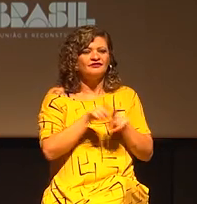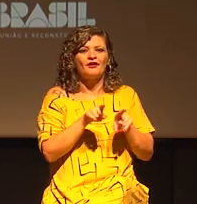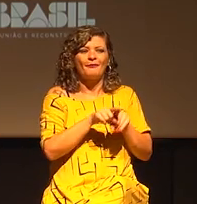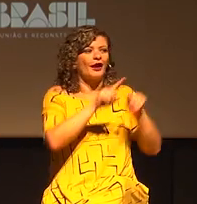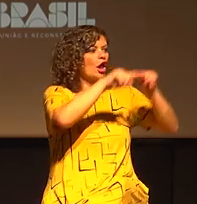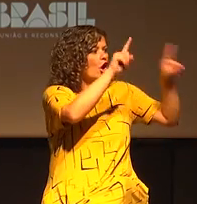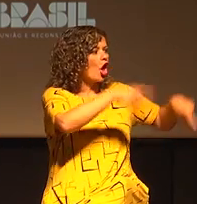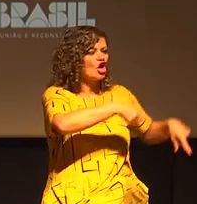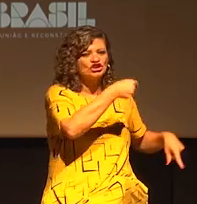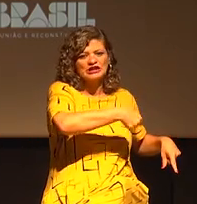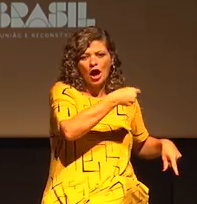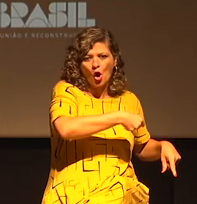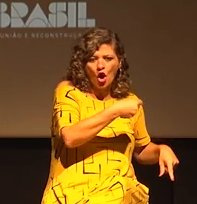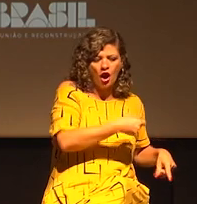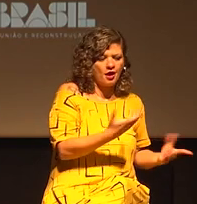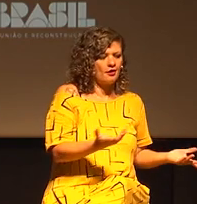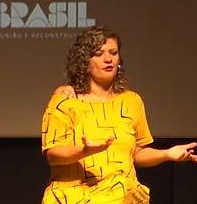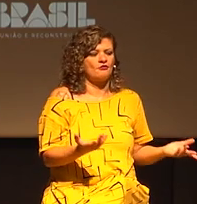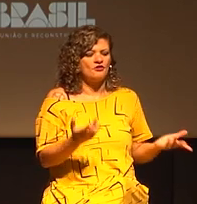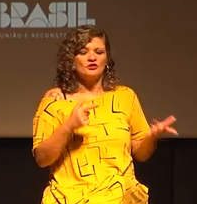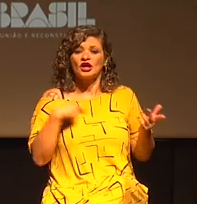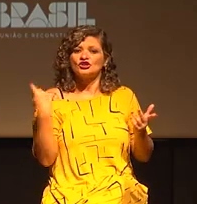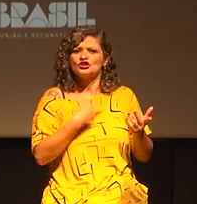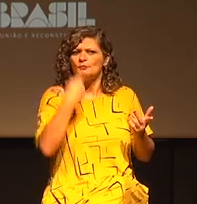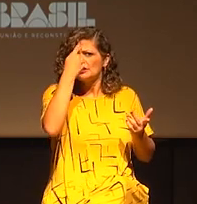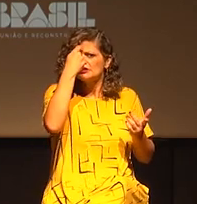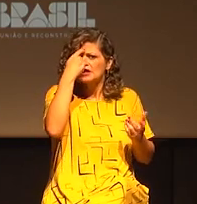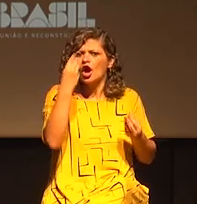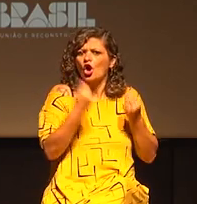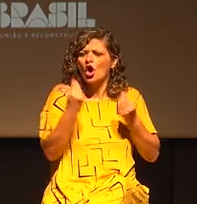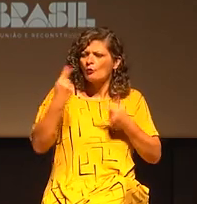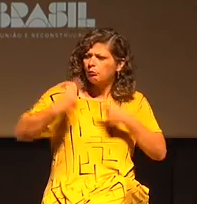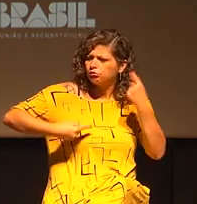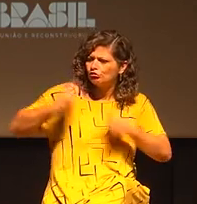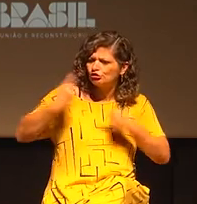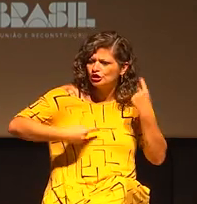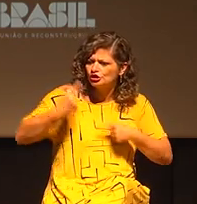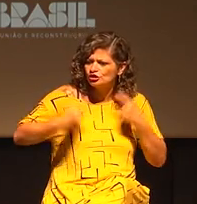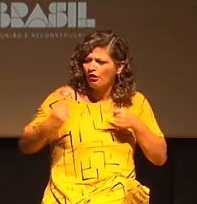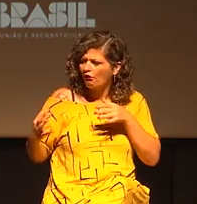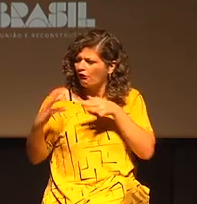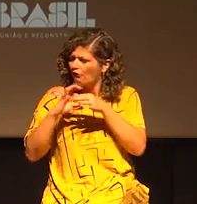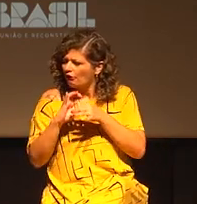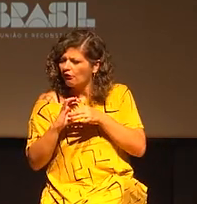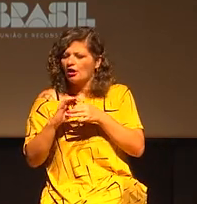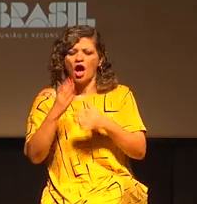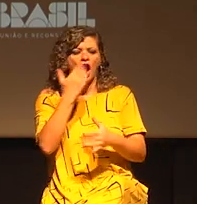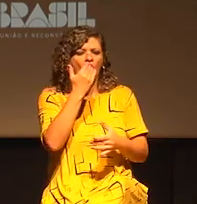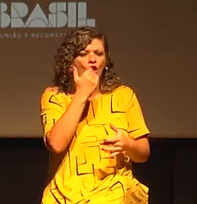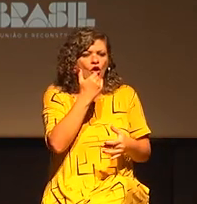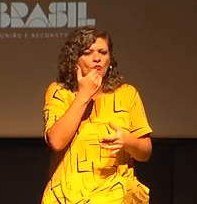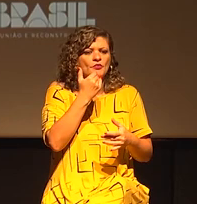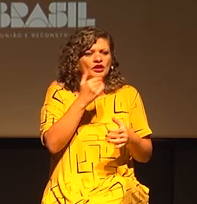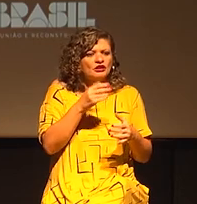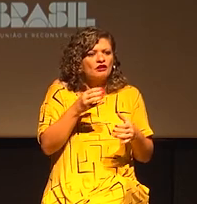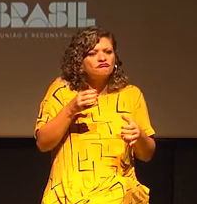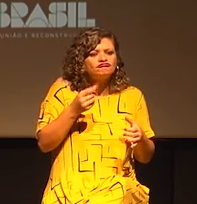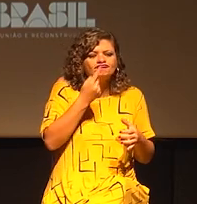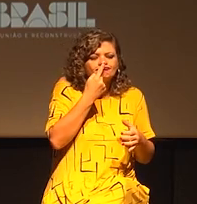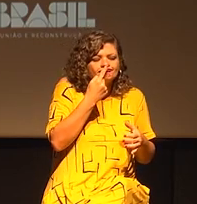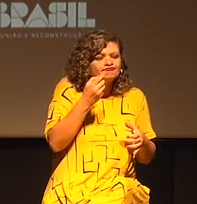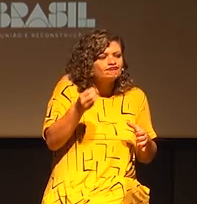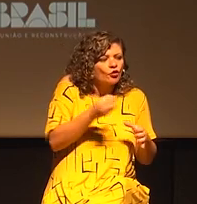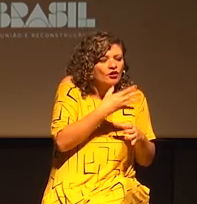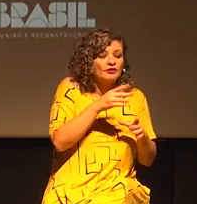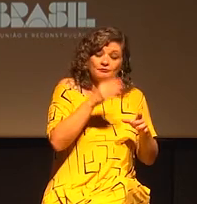então pra gente pensar essa política de um jeito mais integrado com a produção agrícola com a comida fresca e de preferência